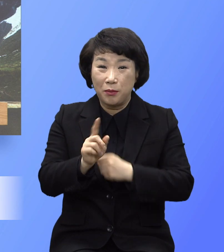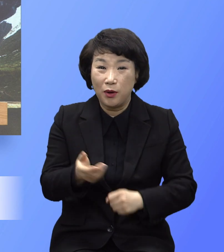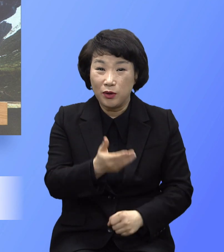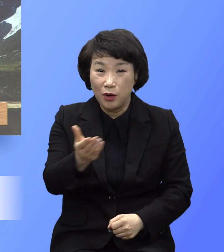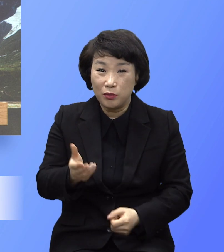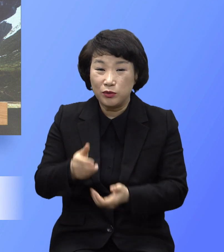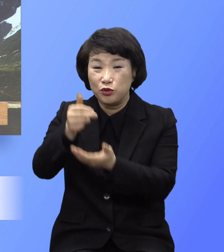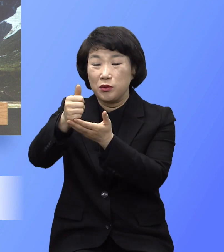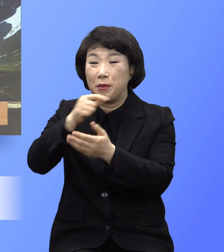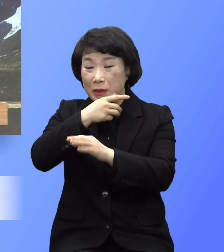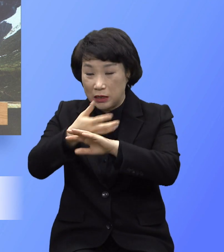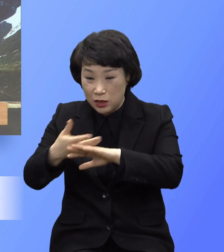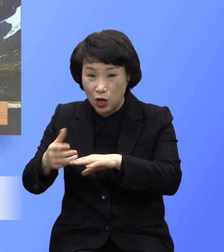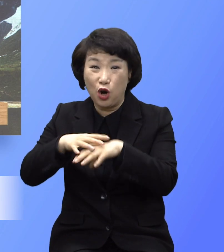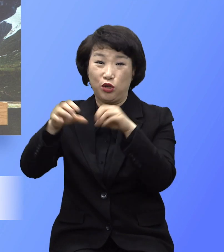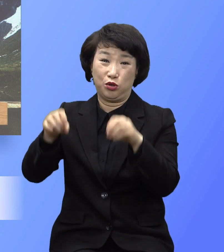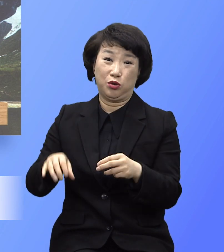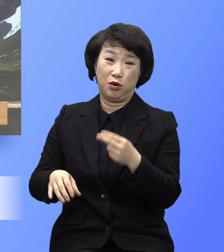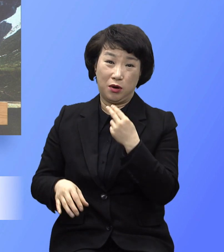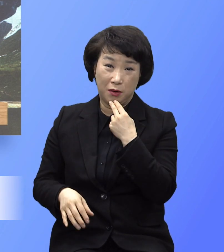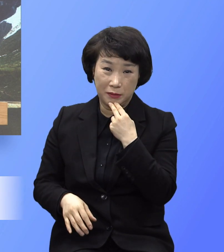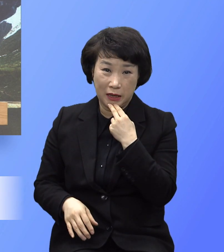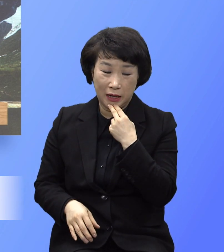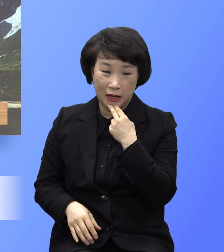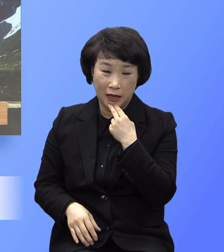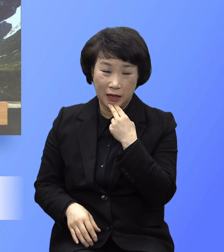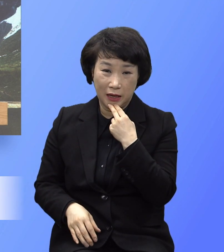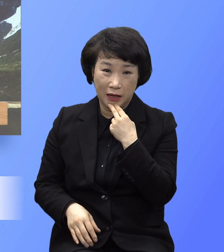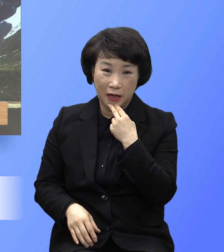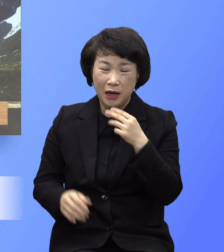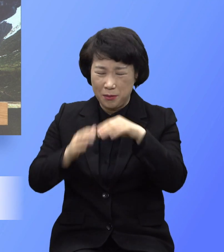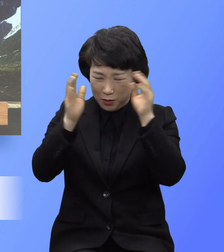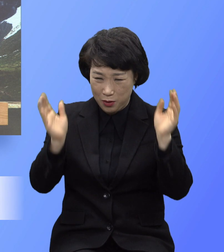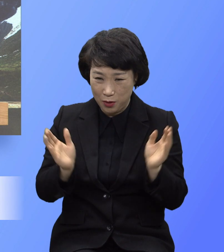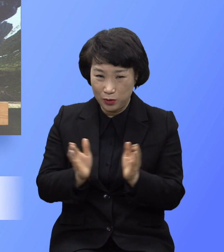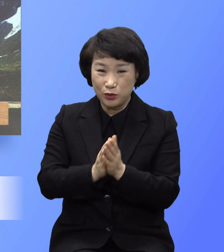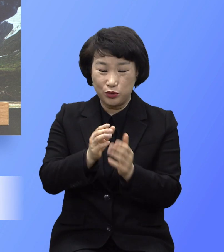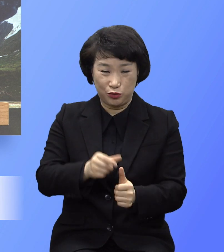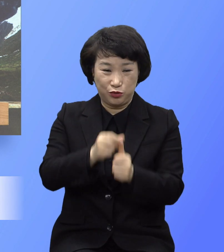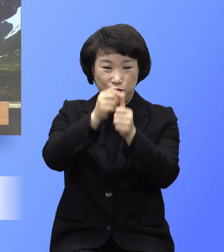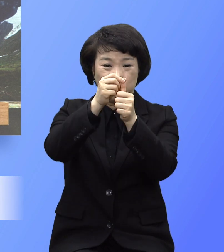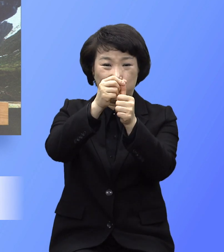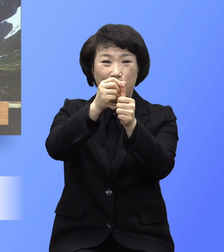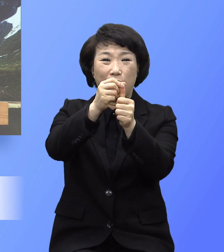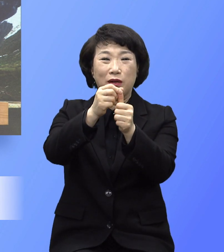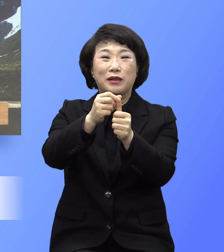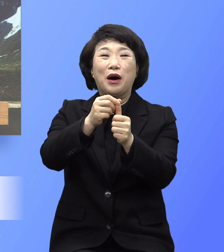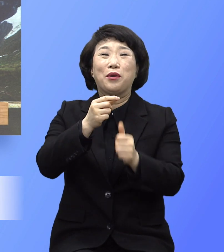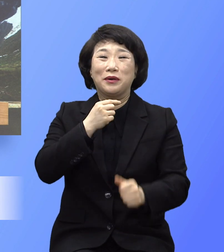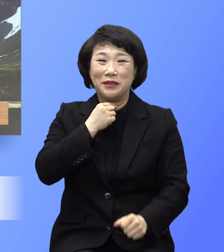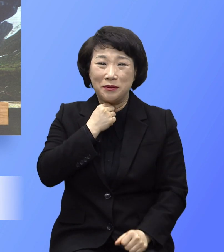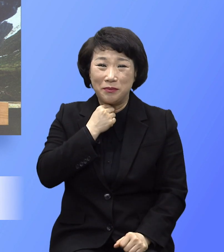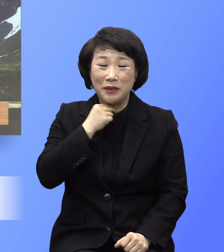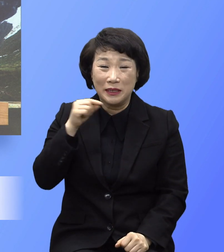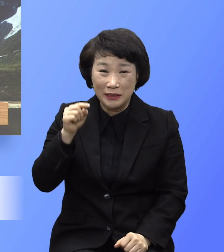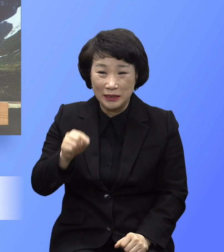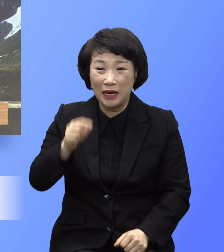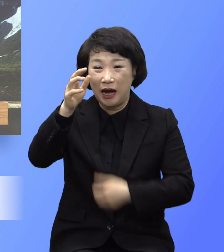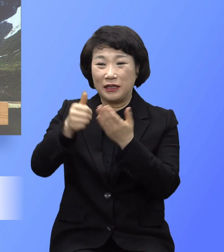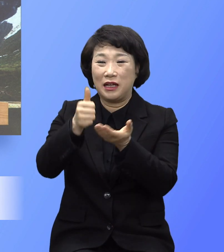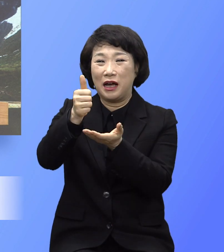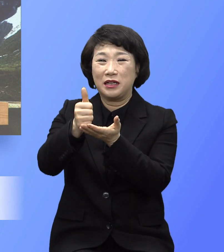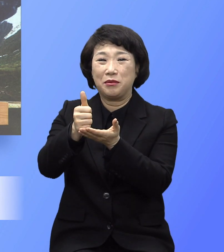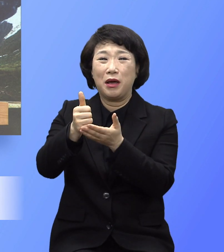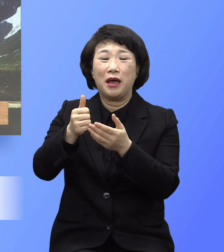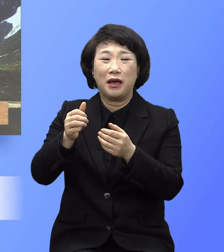주님이 흘린 피가 헛되지 않냐고 다 구원해서 살리고 싶으신